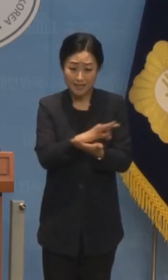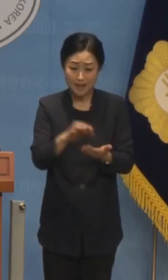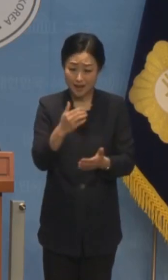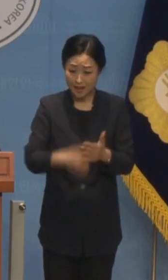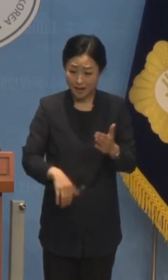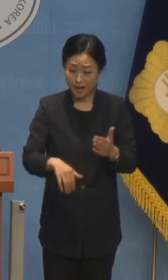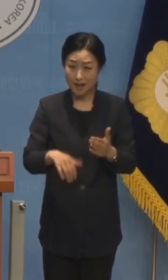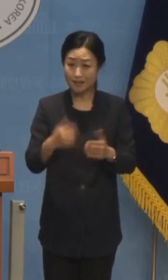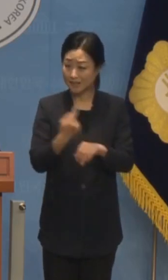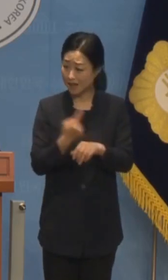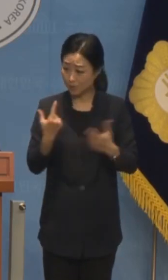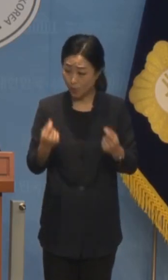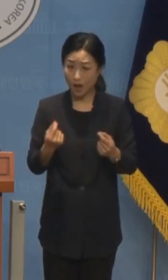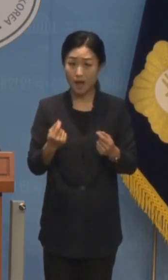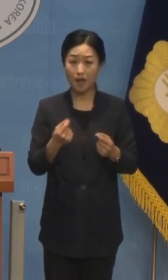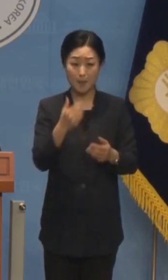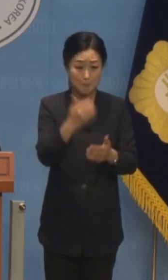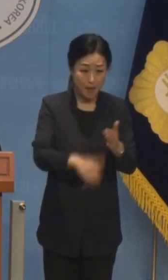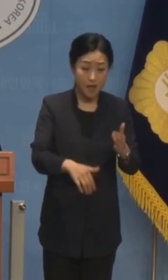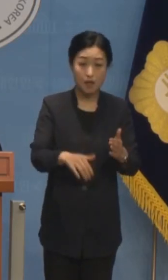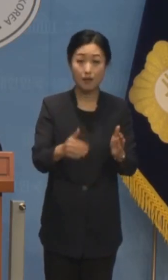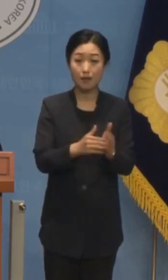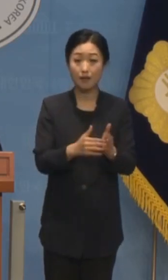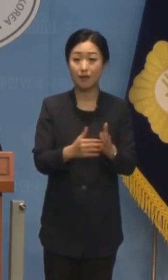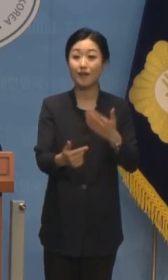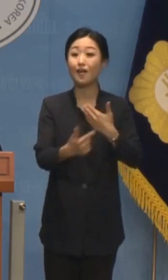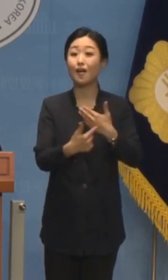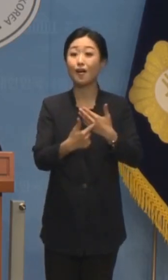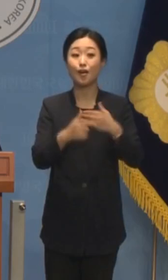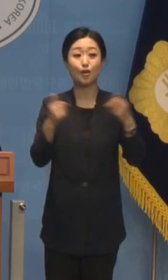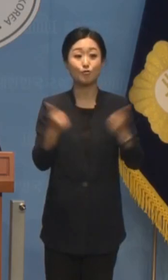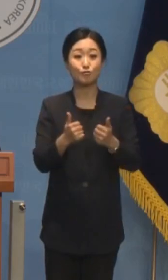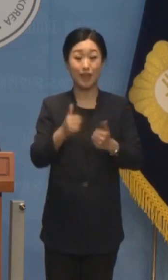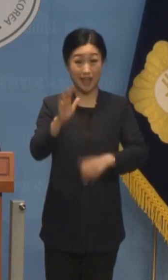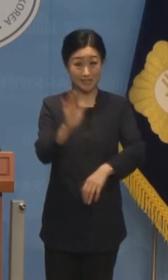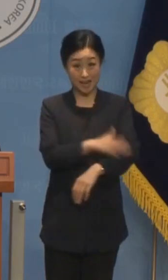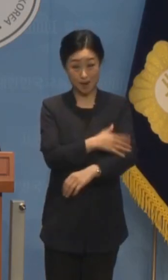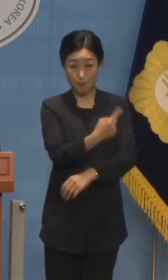동결 반영으로 제출해 놓고 국회